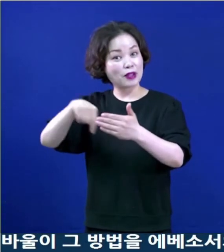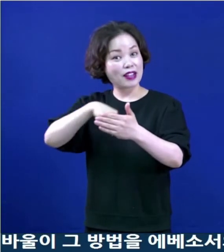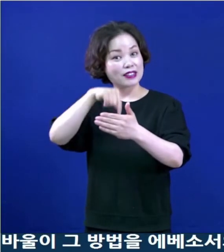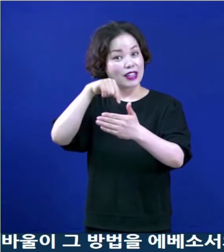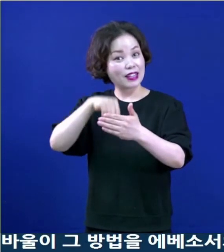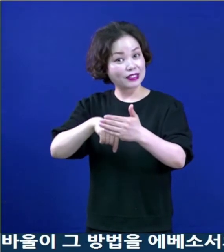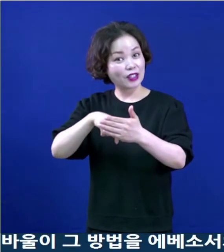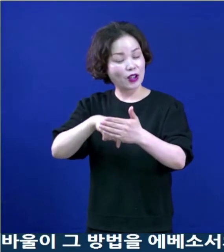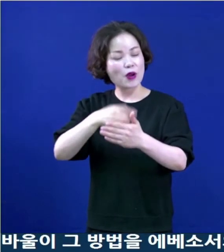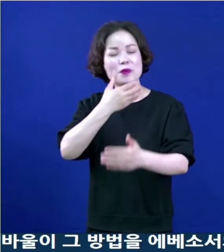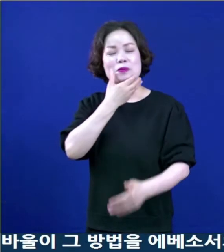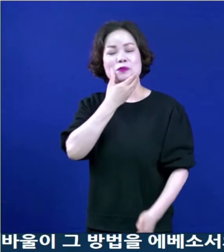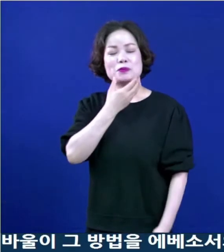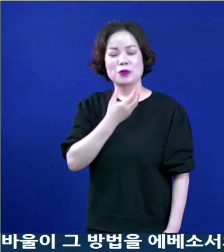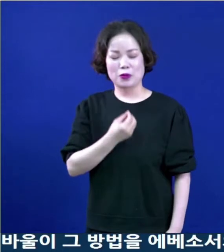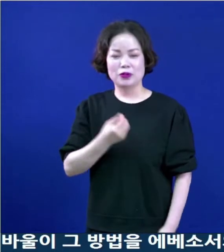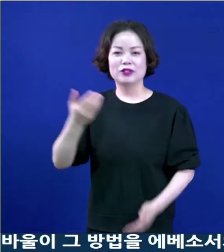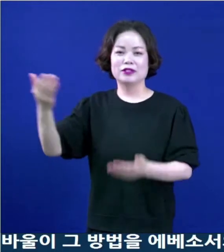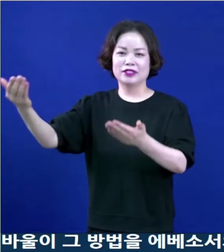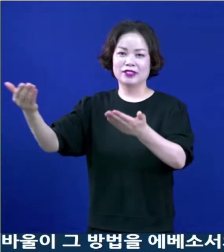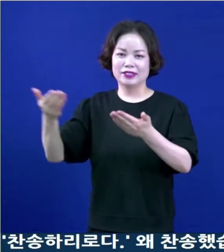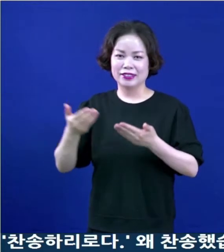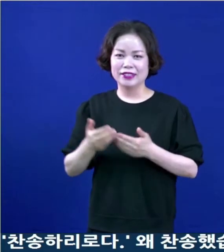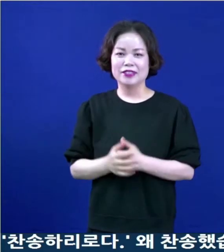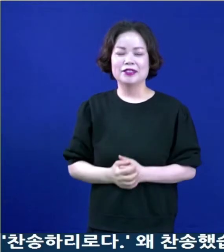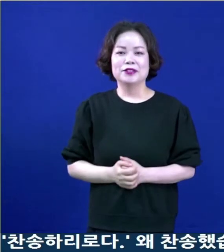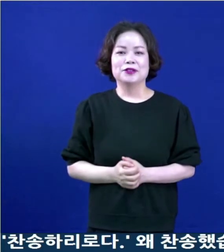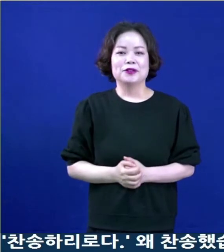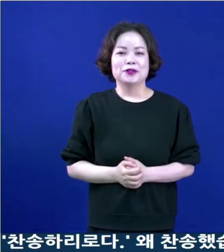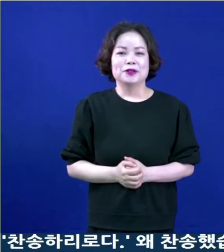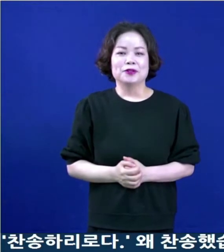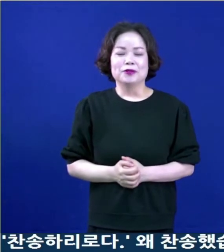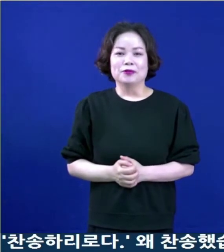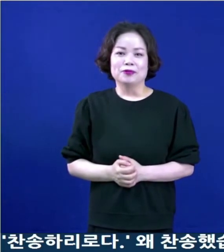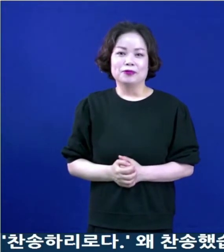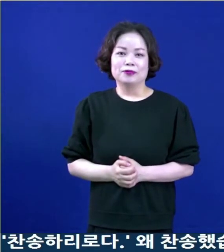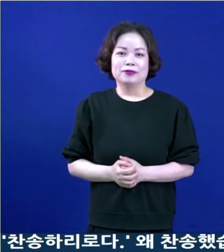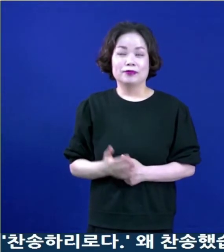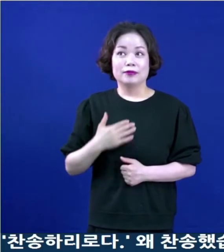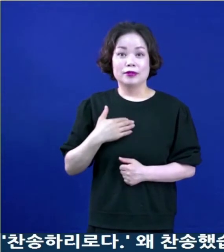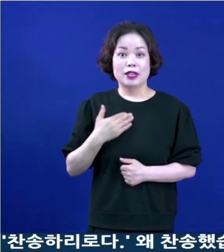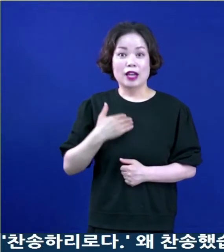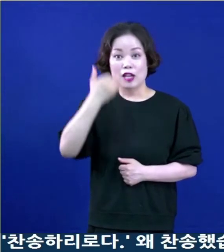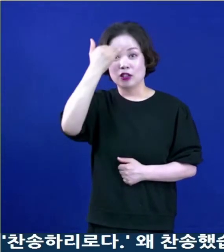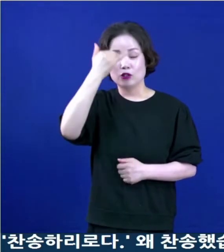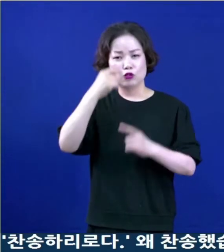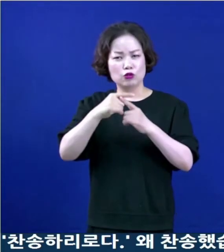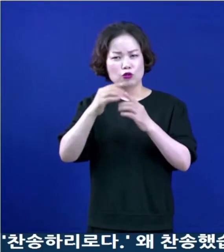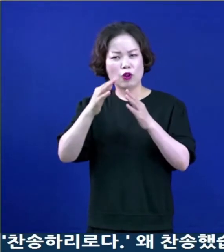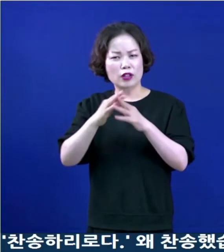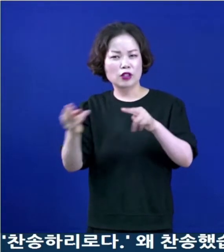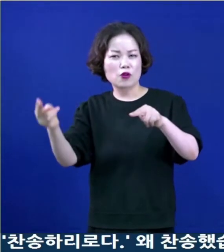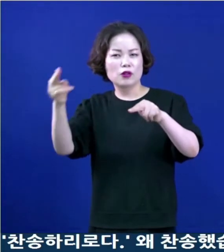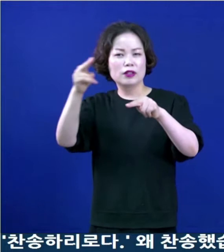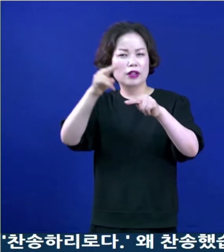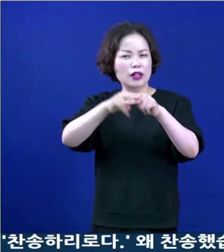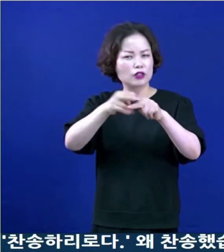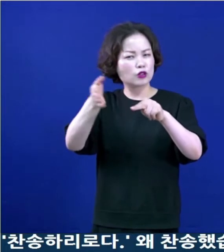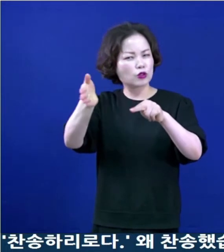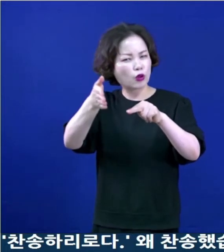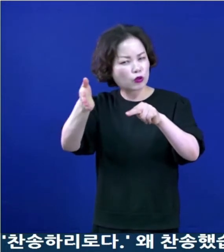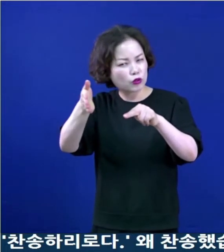안에서 그 복을 주셨다는 겁니다. 제가 충현교회로 부임할 무렵에